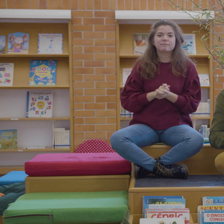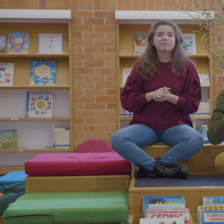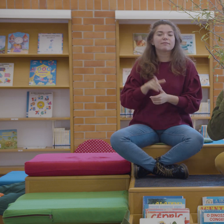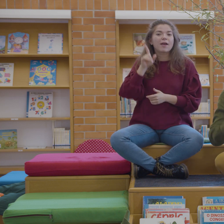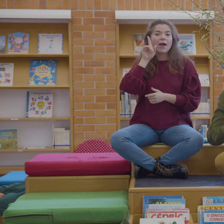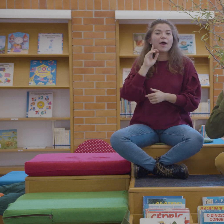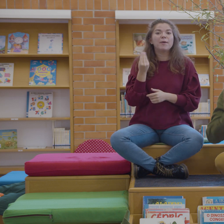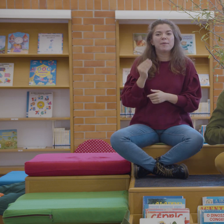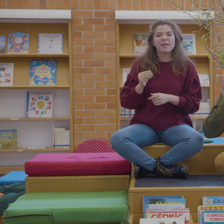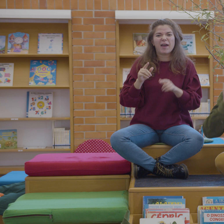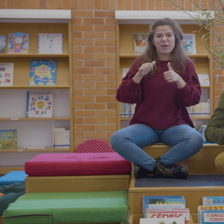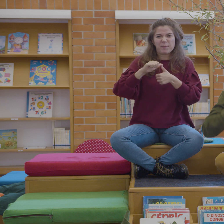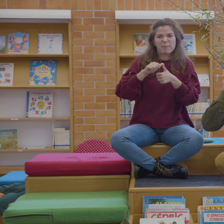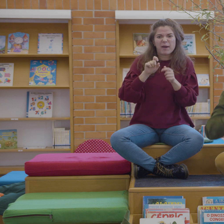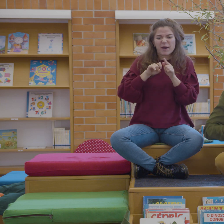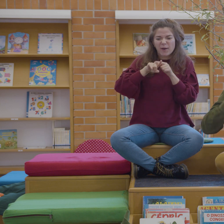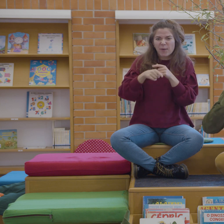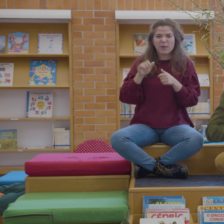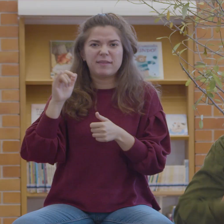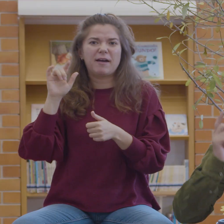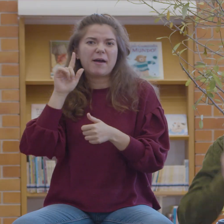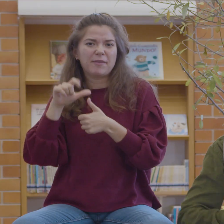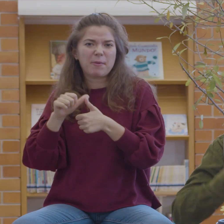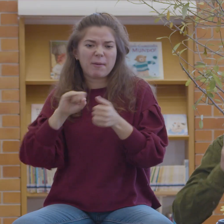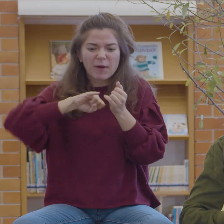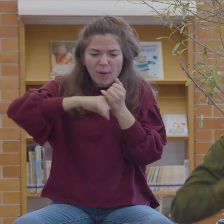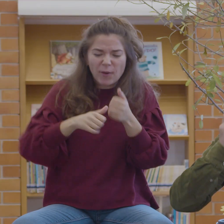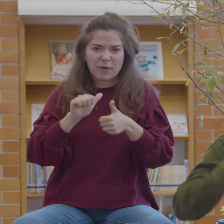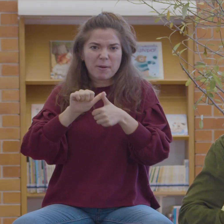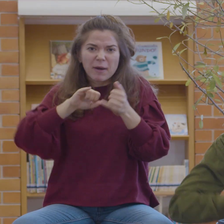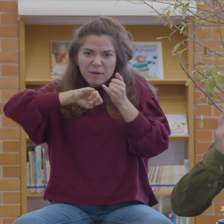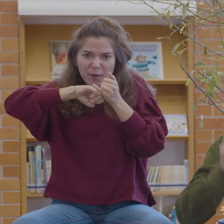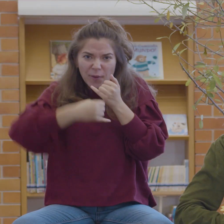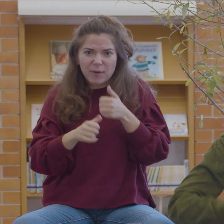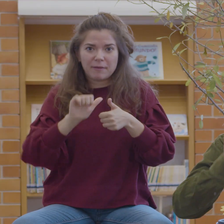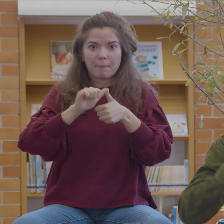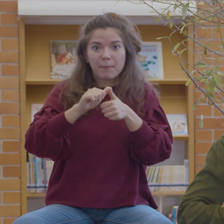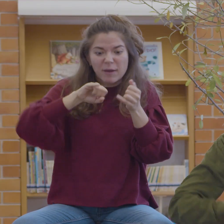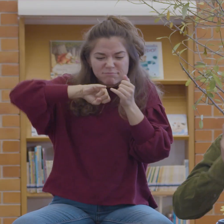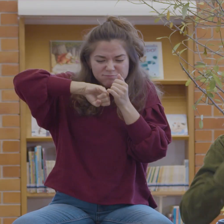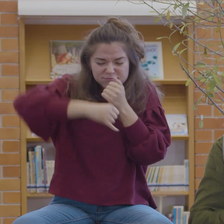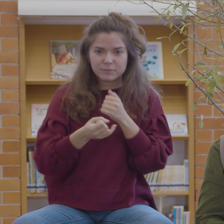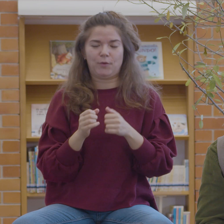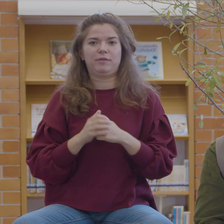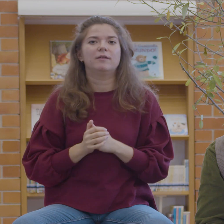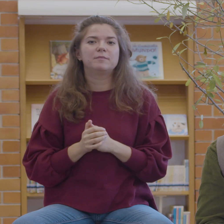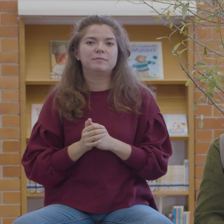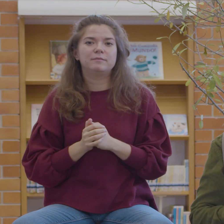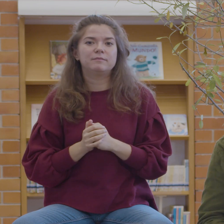A Mara tem uma meia rota, a Mara tem uma meia rota, a Mara tem uma meia